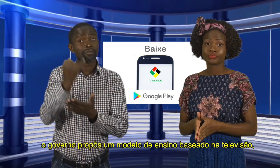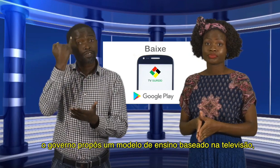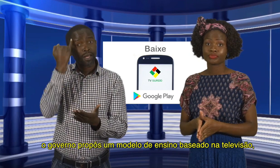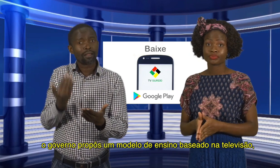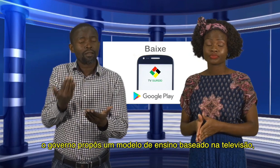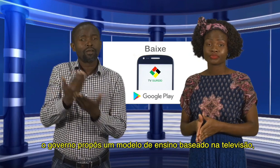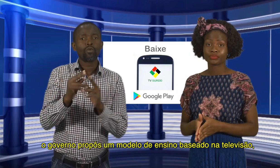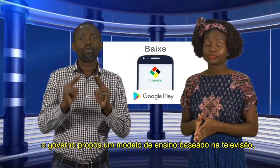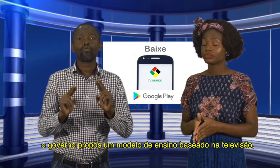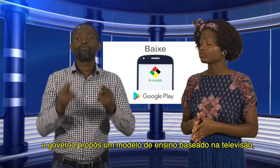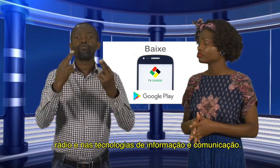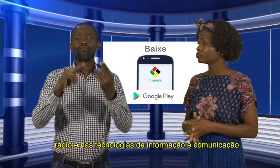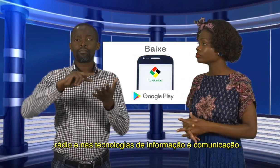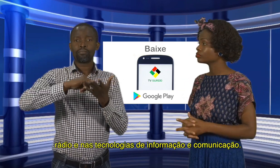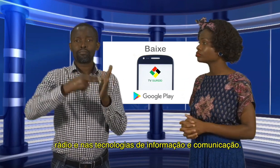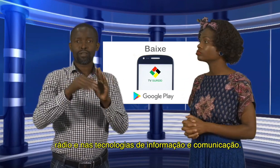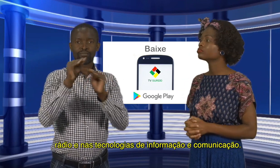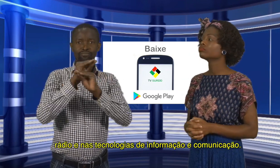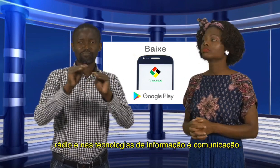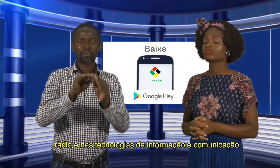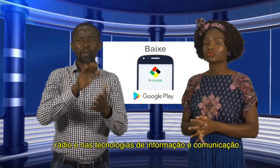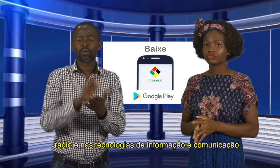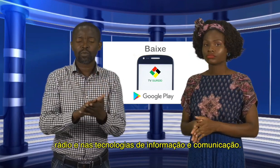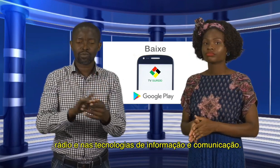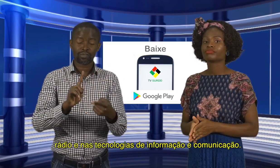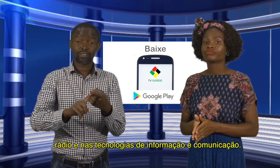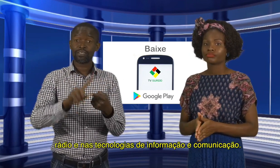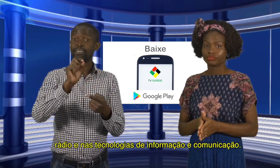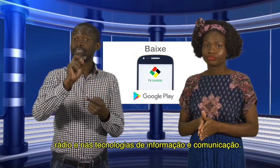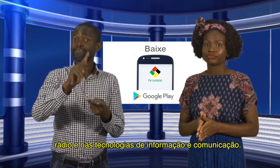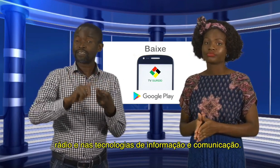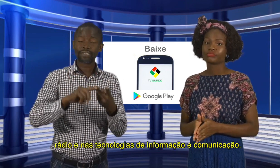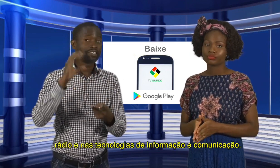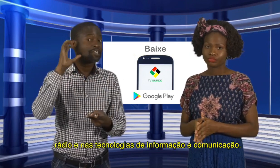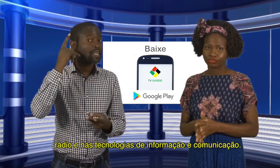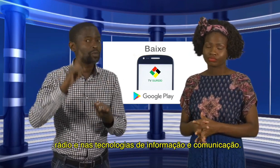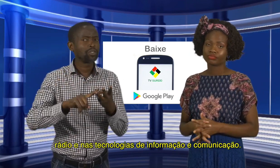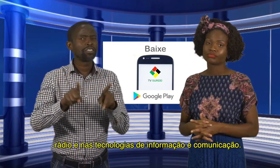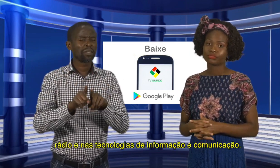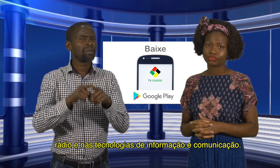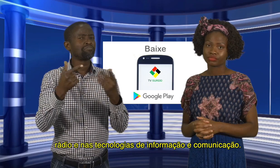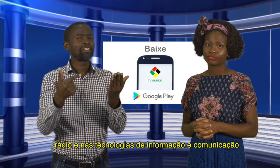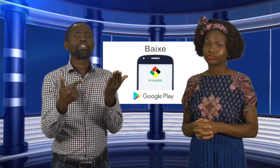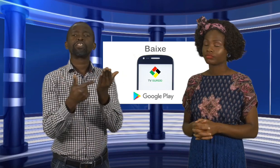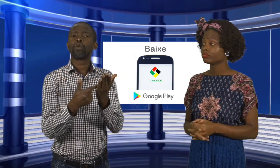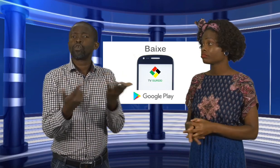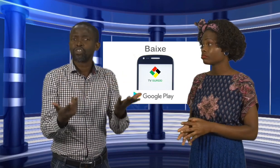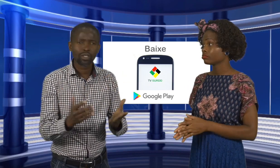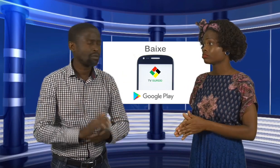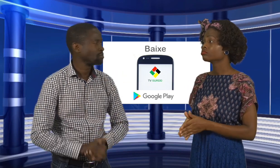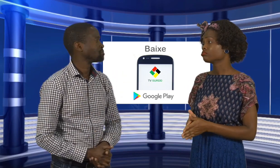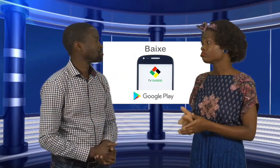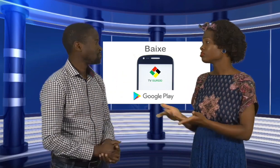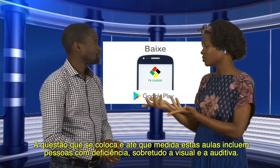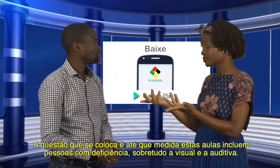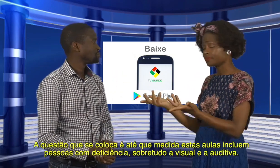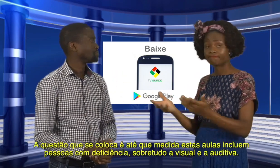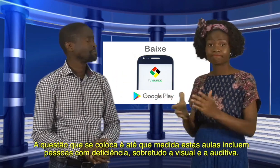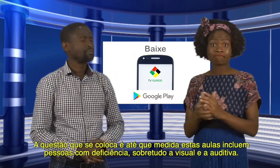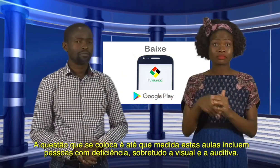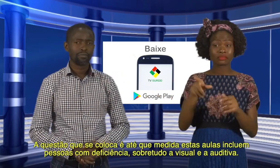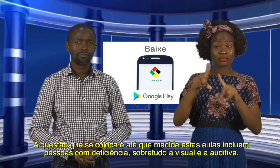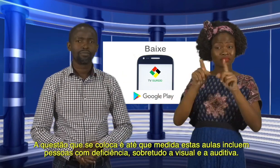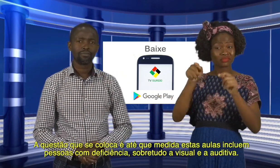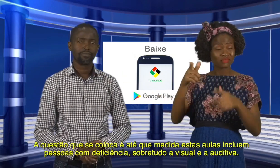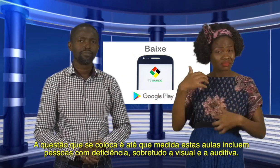ensino baseado na televisão, rádio e nas tecnologias de informação e comunicação. A